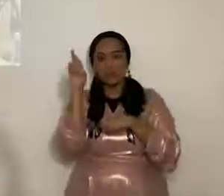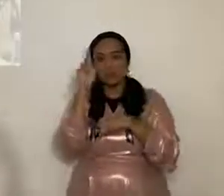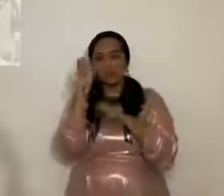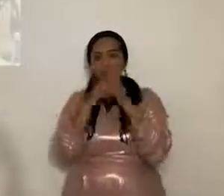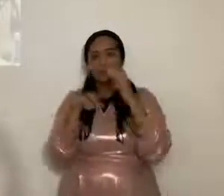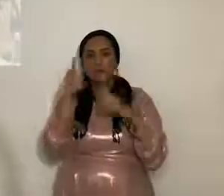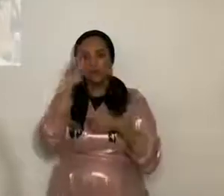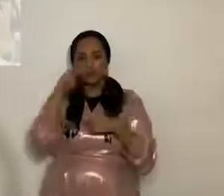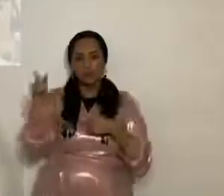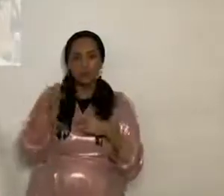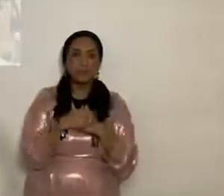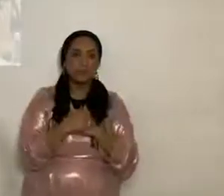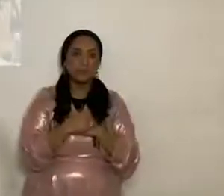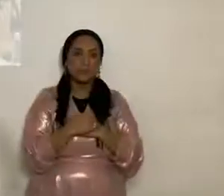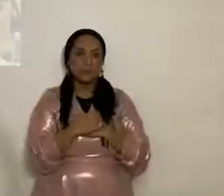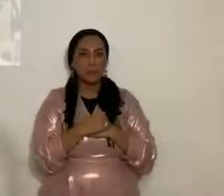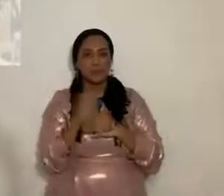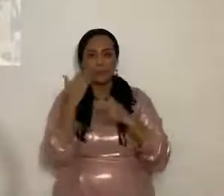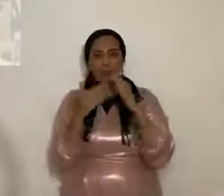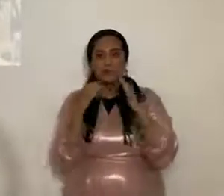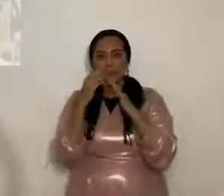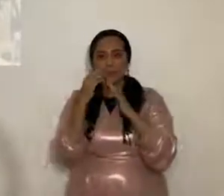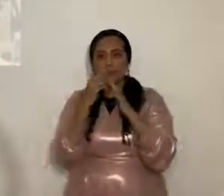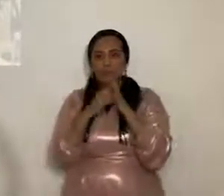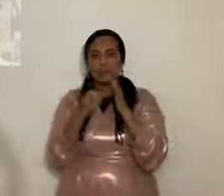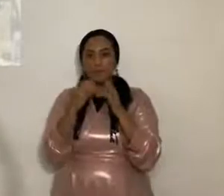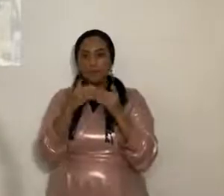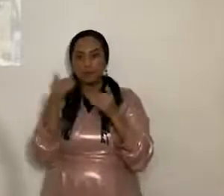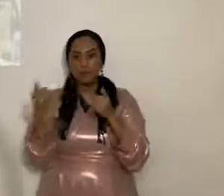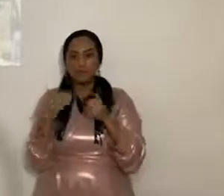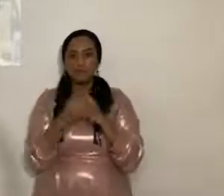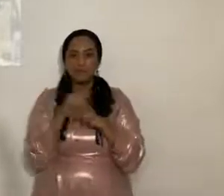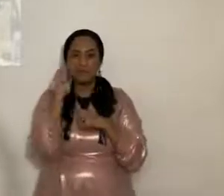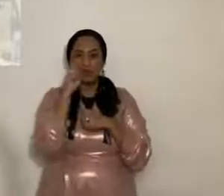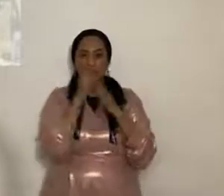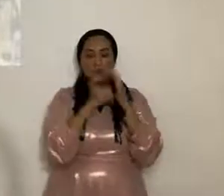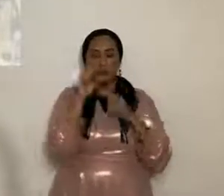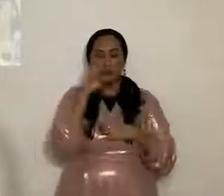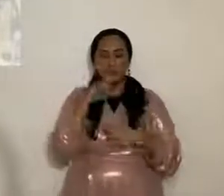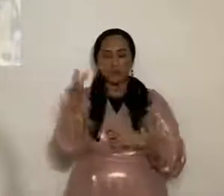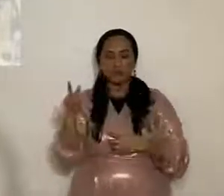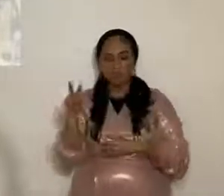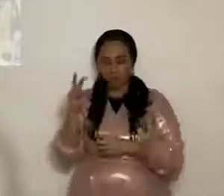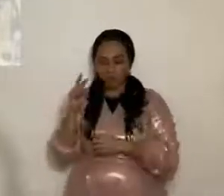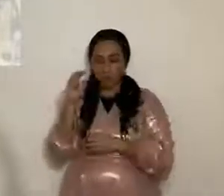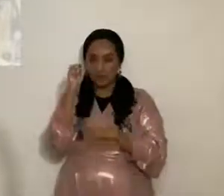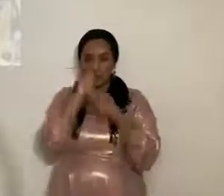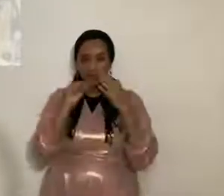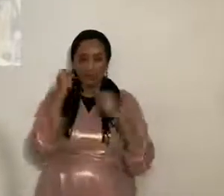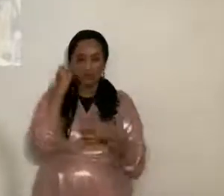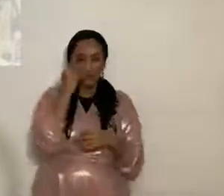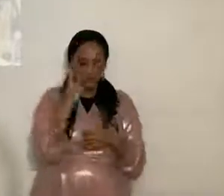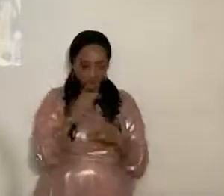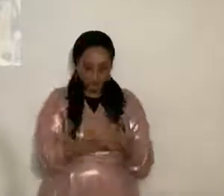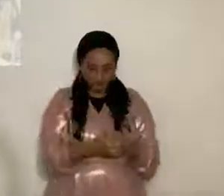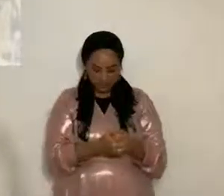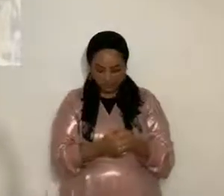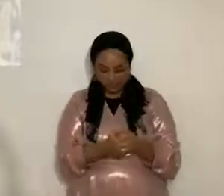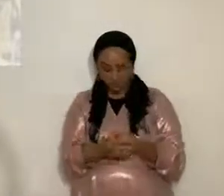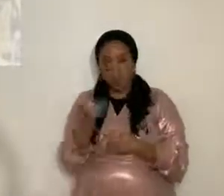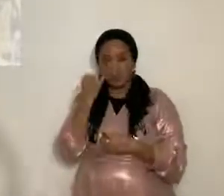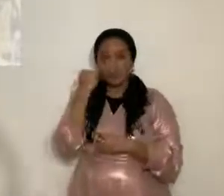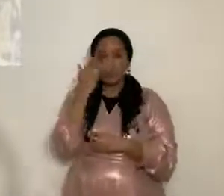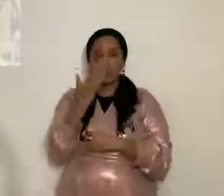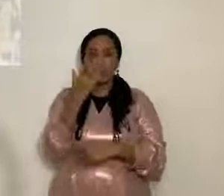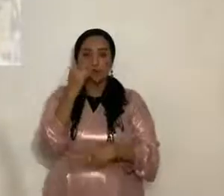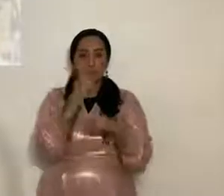Apocalipsis 22. Vamos a unos capítulos más adelante. Apocalipsis 22, verso 12. Si tú